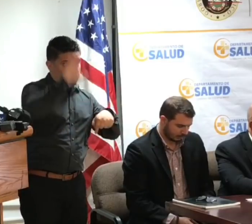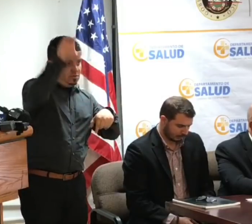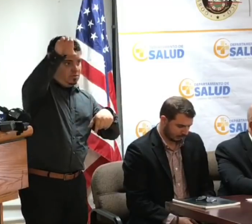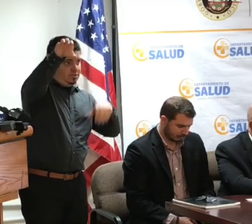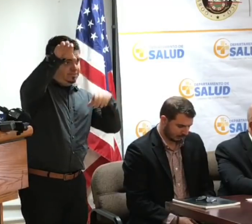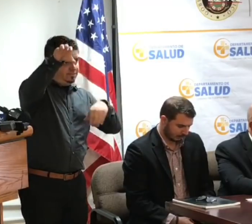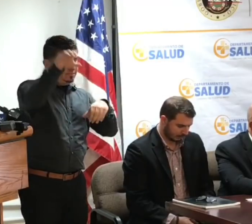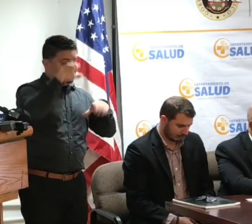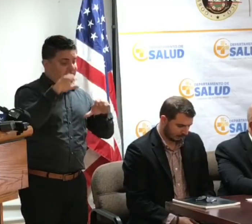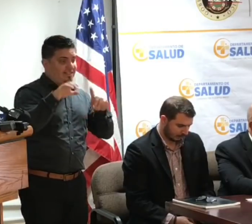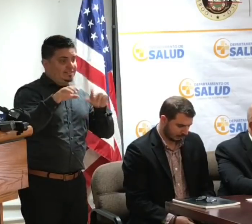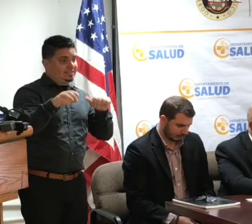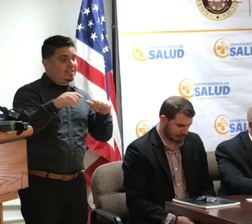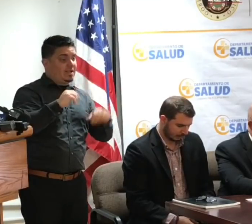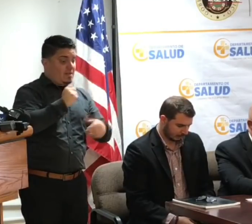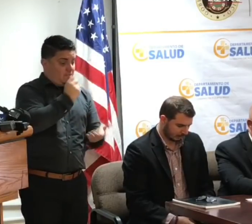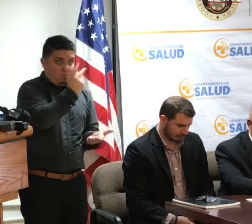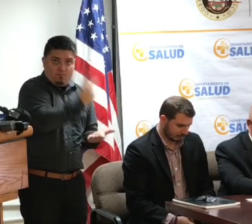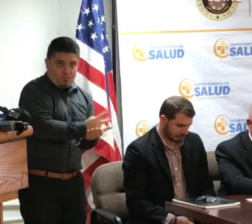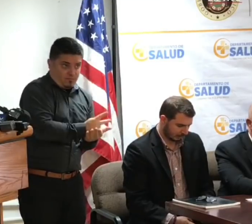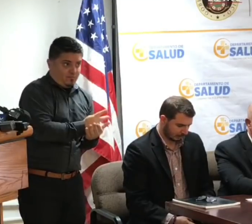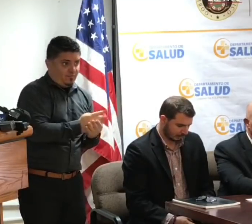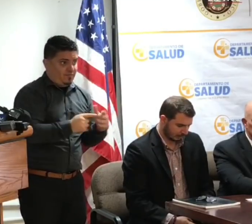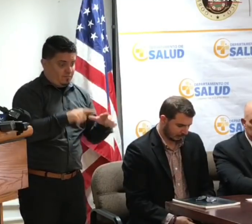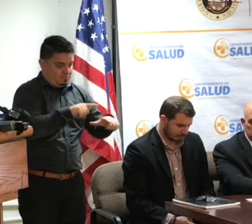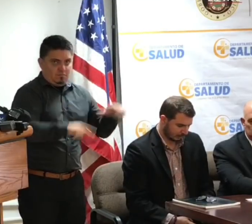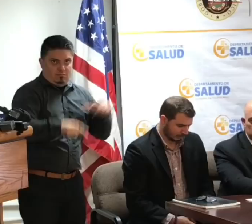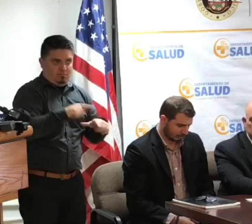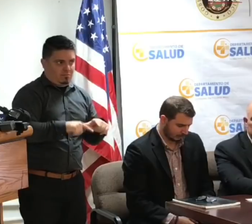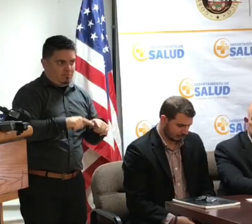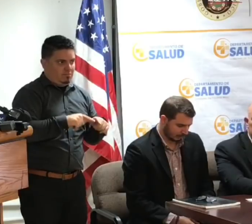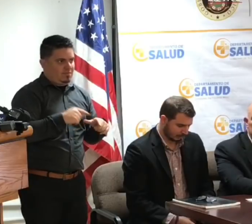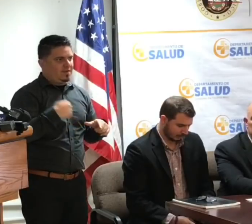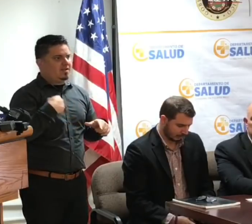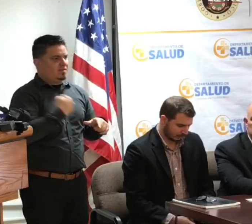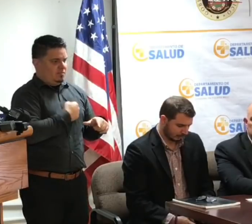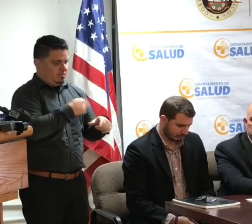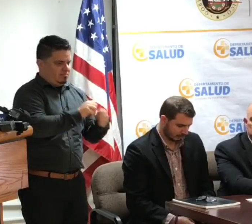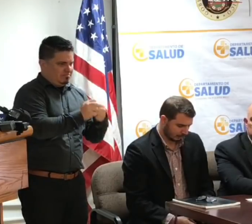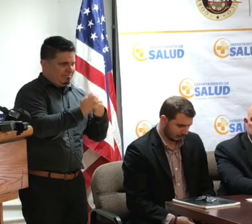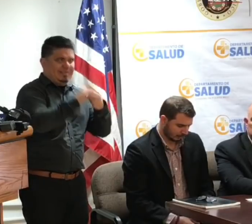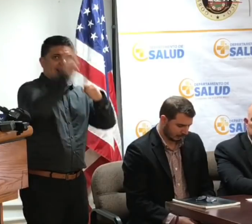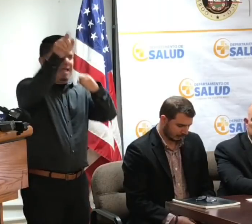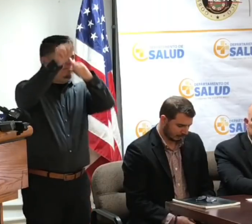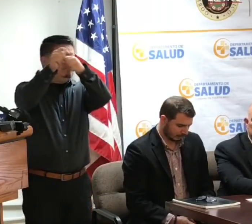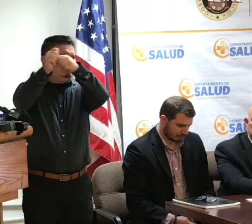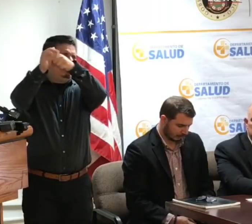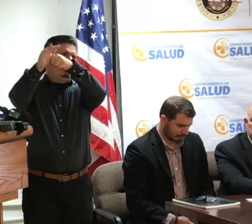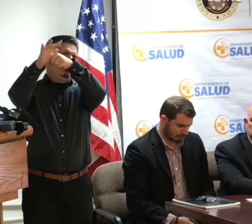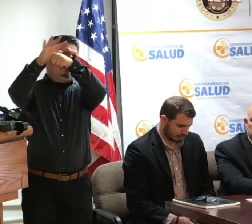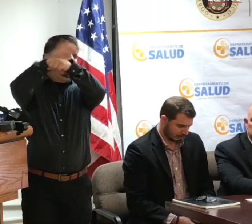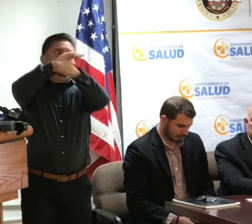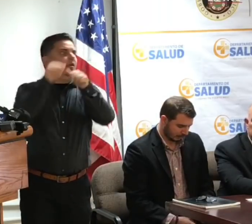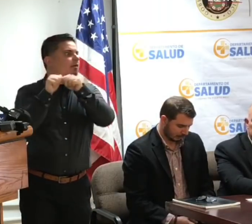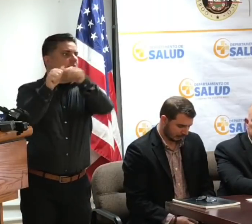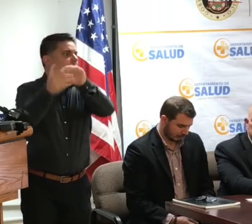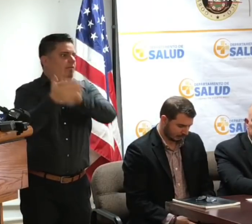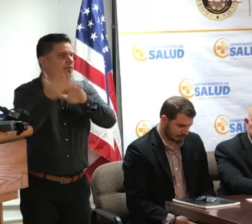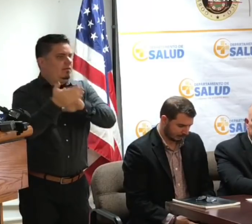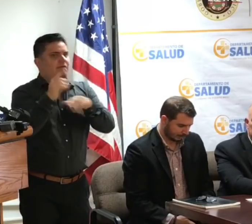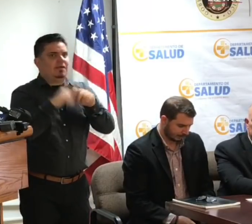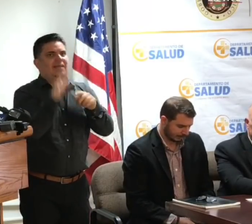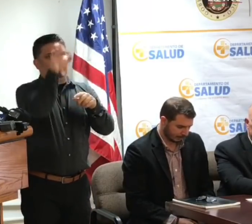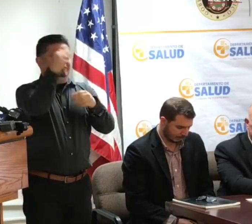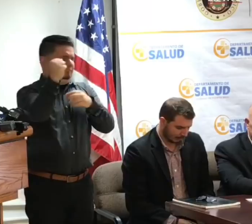certificado esos laboratorios porque tienen un overload de muestras. Tienen un ataponamiento de muestras, entonces pues ellos han tenido